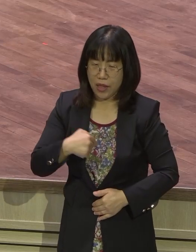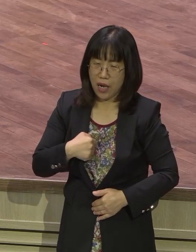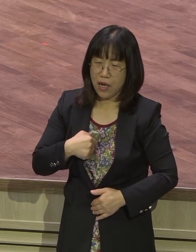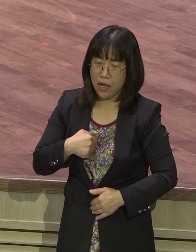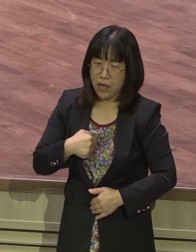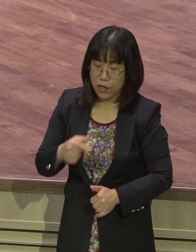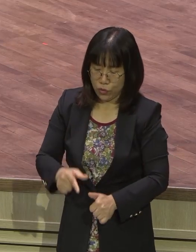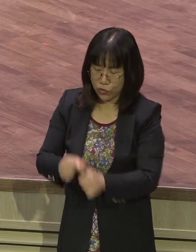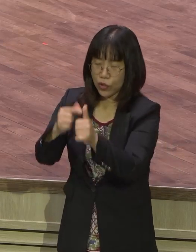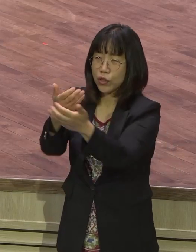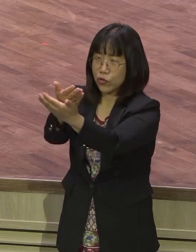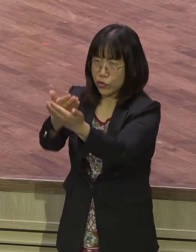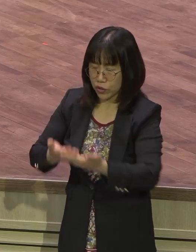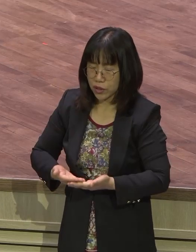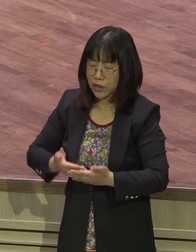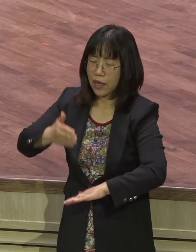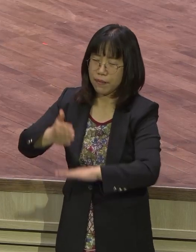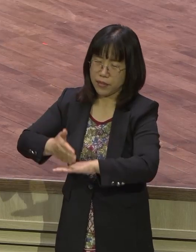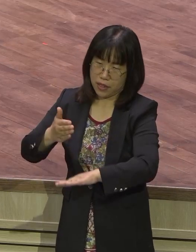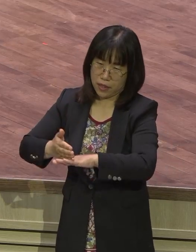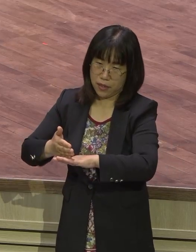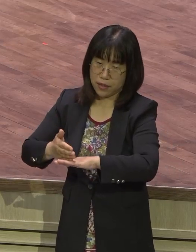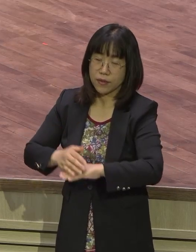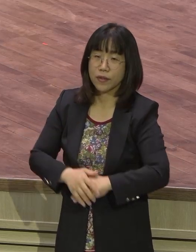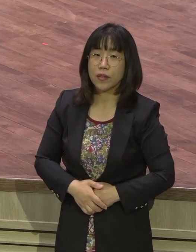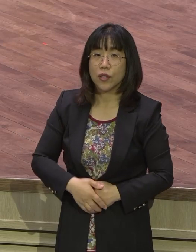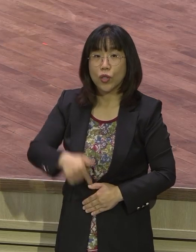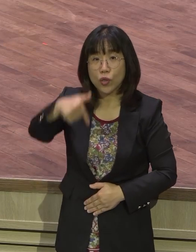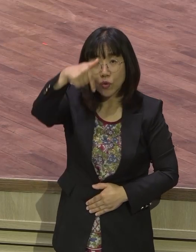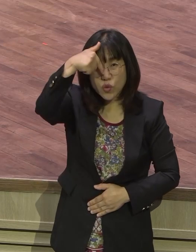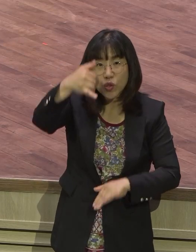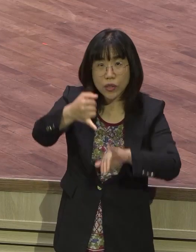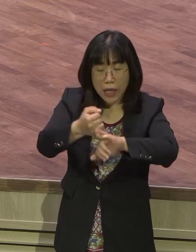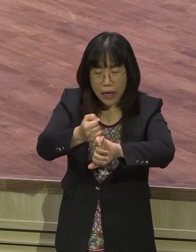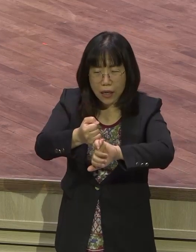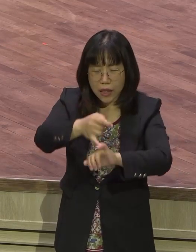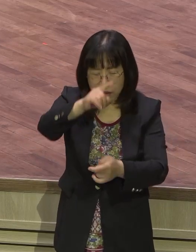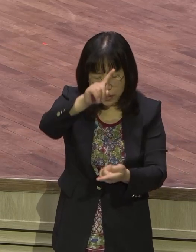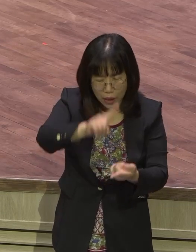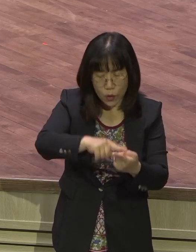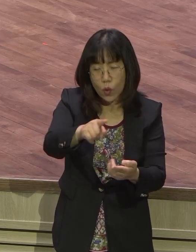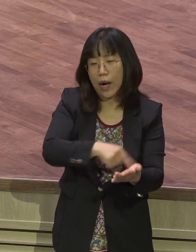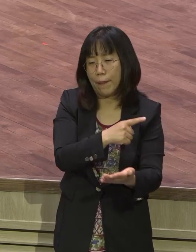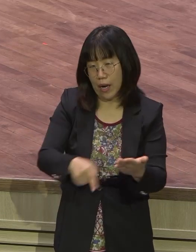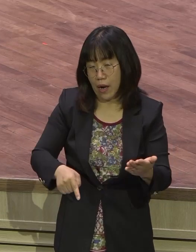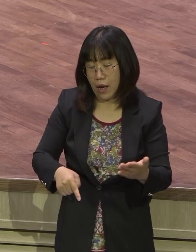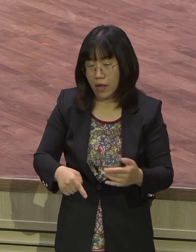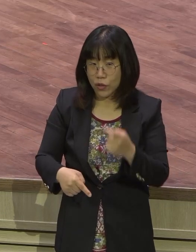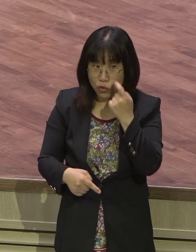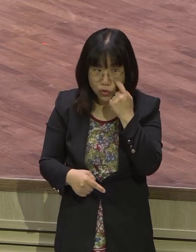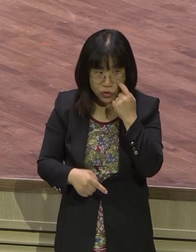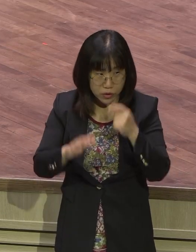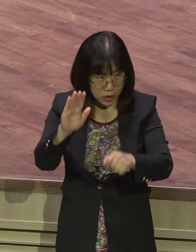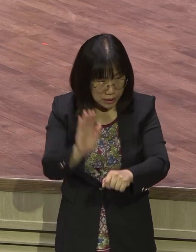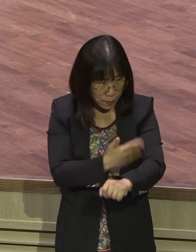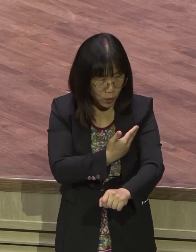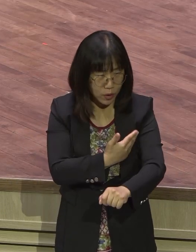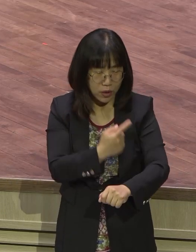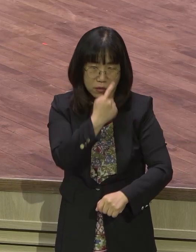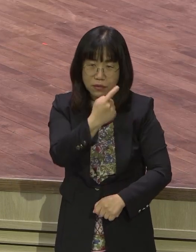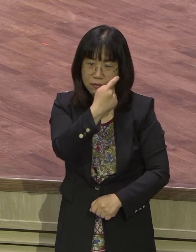예배를 드린다 구약 때는 다 갚아서 눈을 범죄하고 눈을 빼버리고 손을 잘라버리고